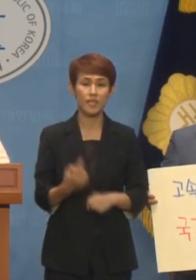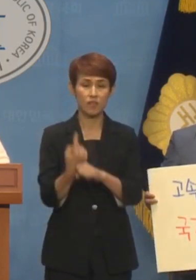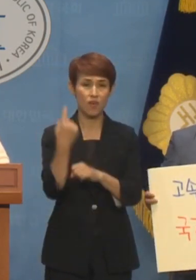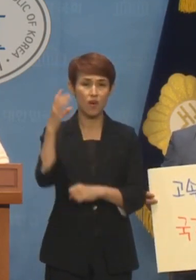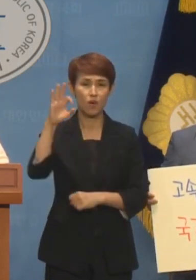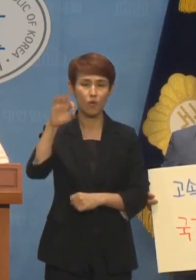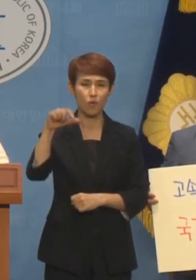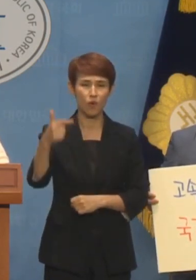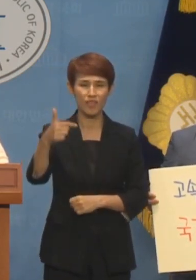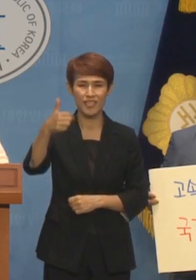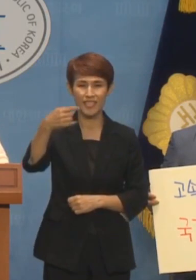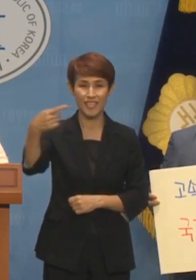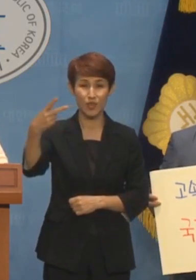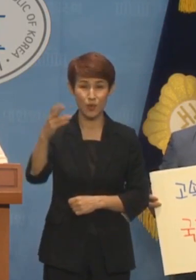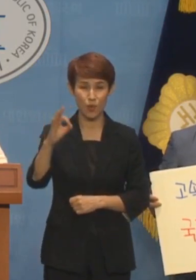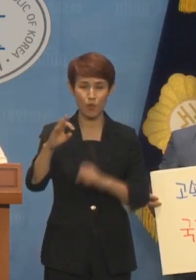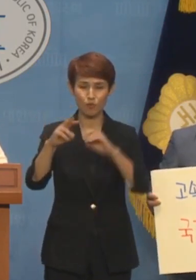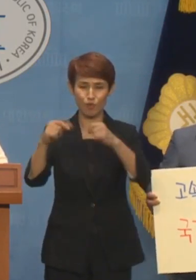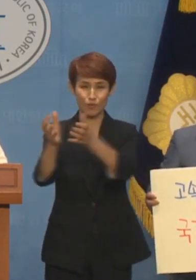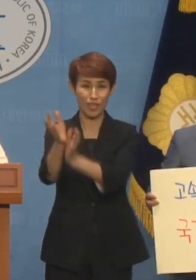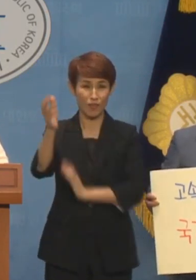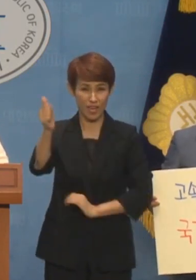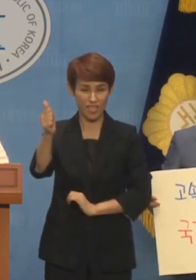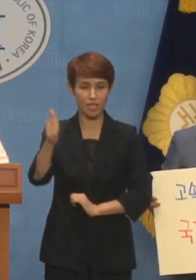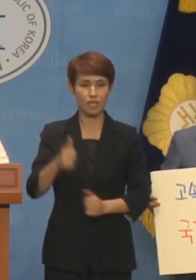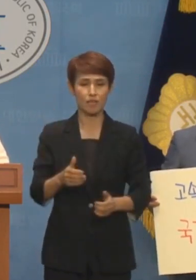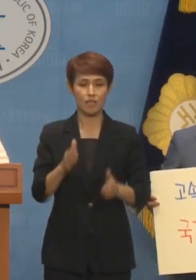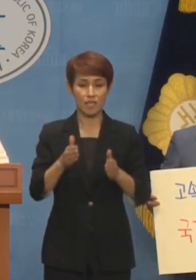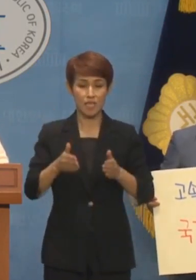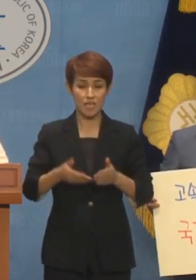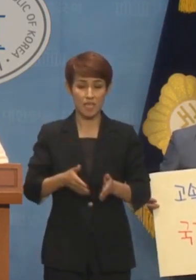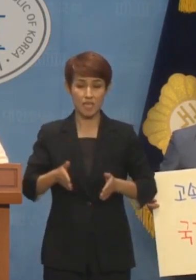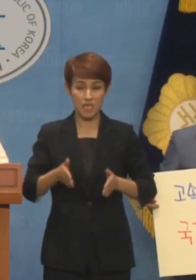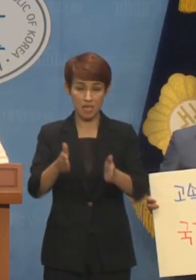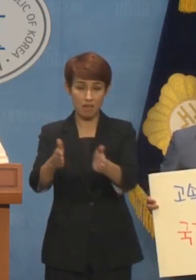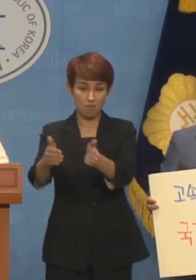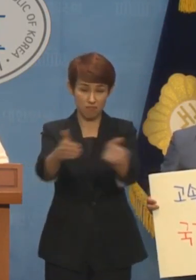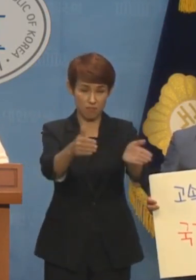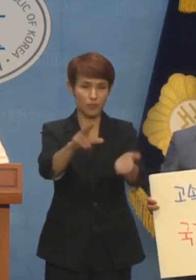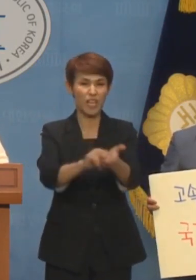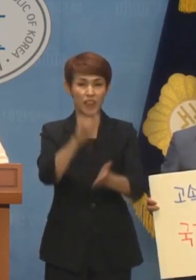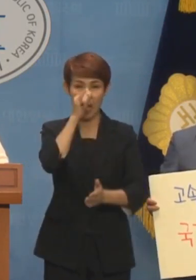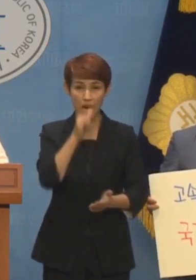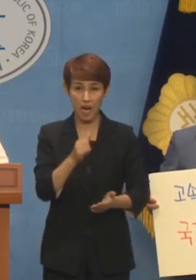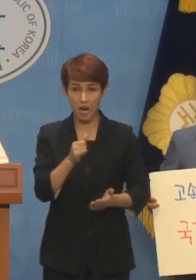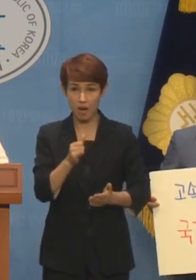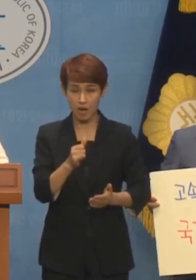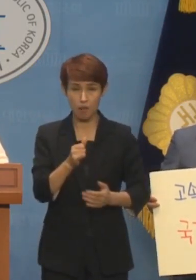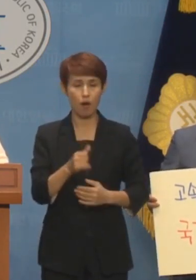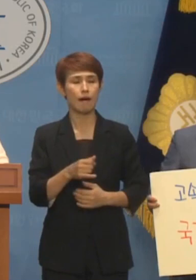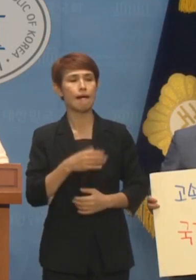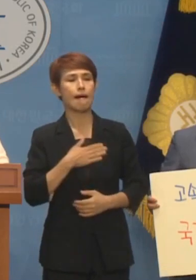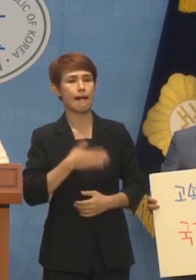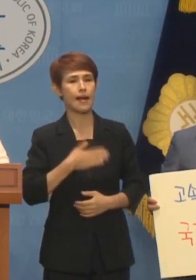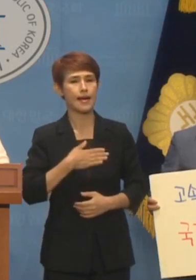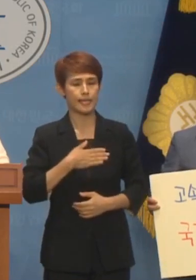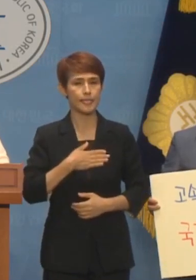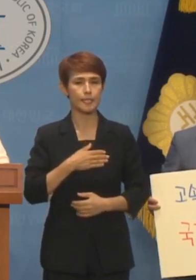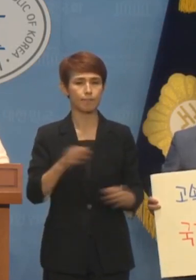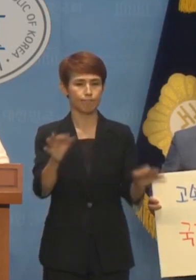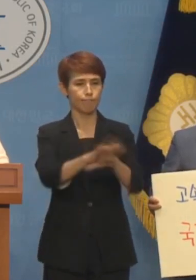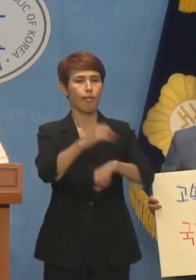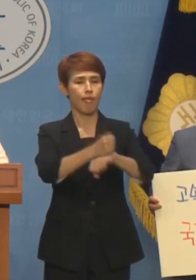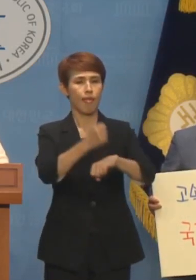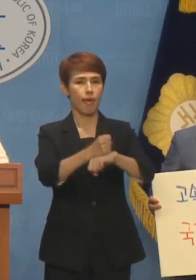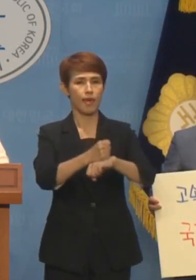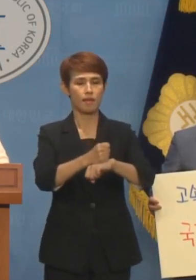원희룡 장관이 노선 변경이 문제가 되자 이 사업을 백지화하겠다고 했고, 그리고 본인이 알았다면 장관과 정치